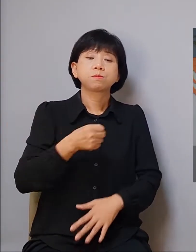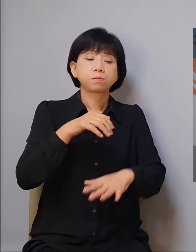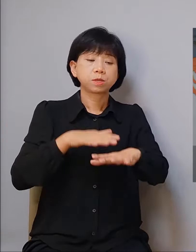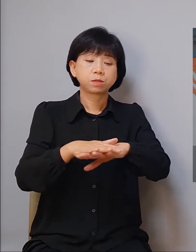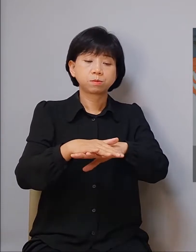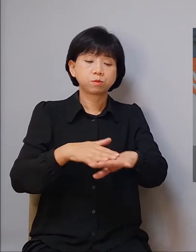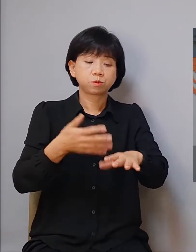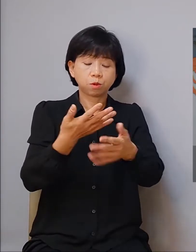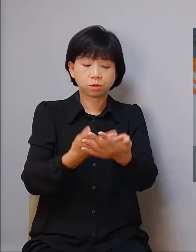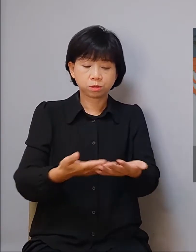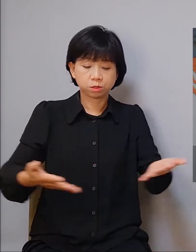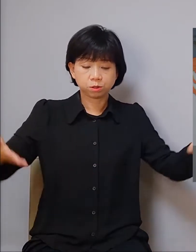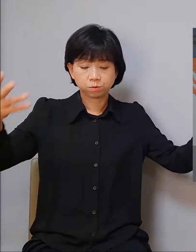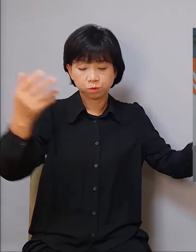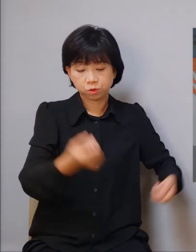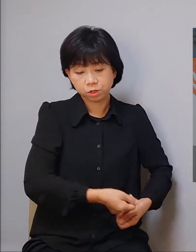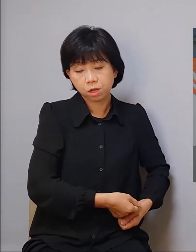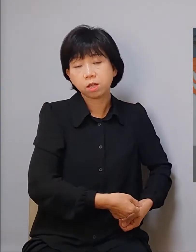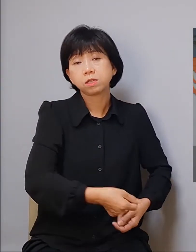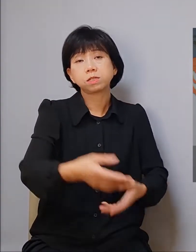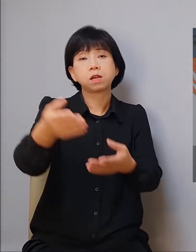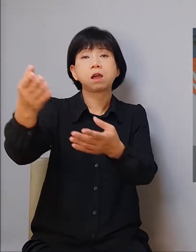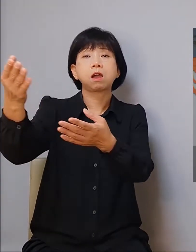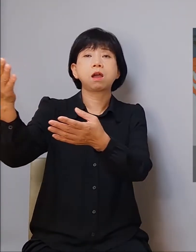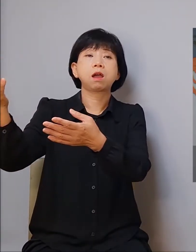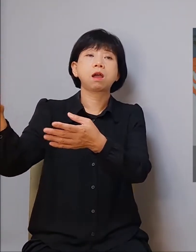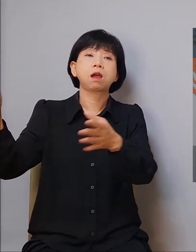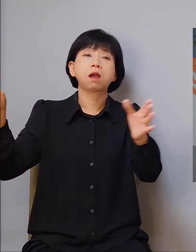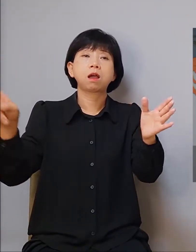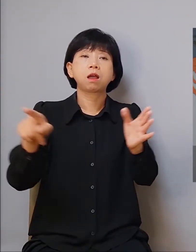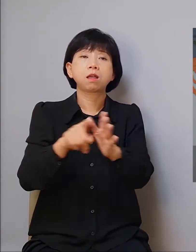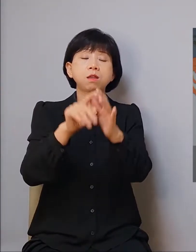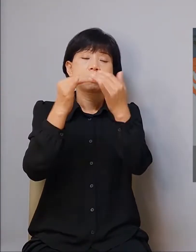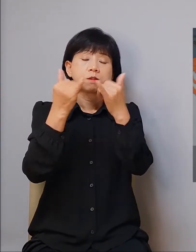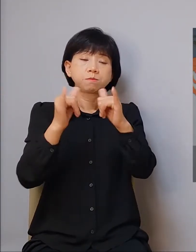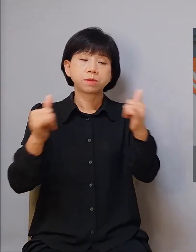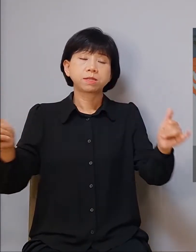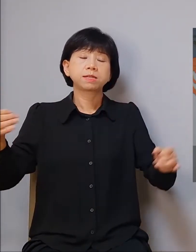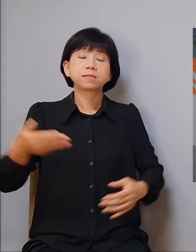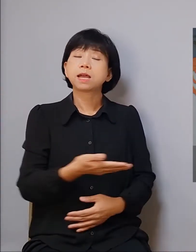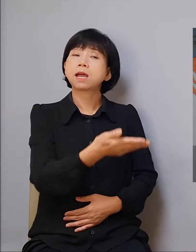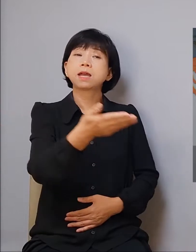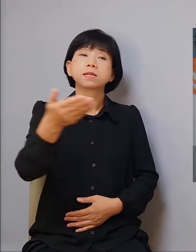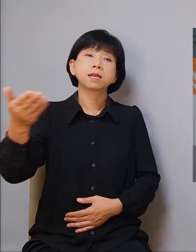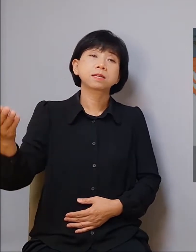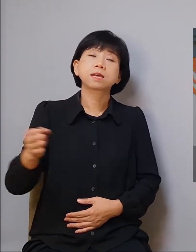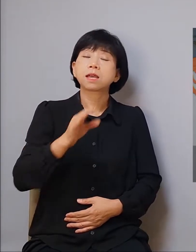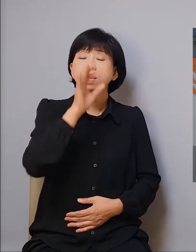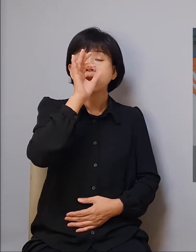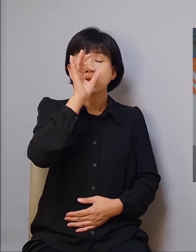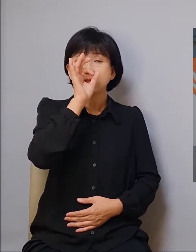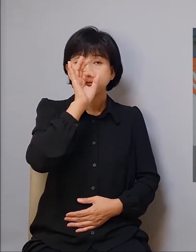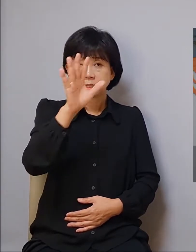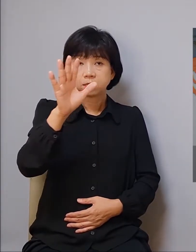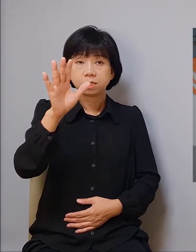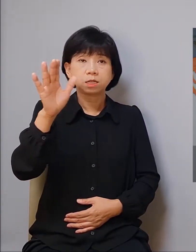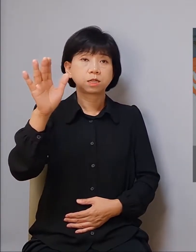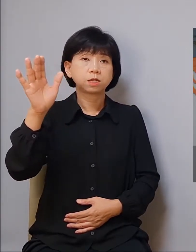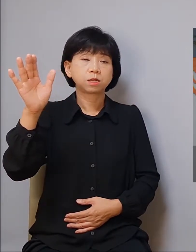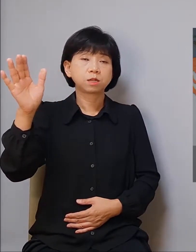의지하여 믿음으로 금을 던져 믿는